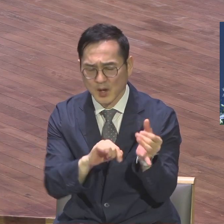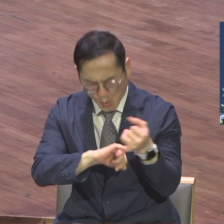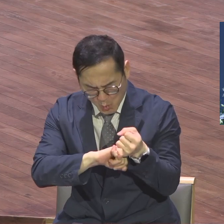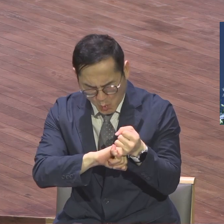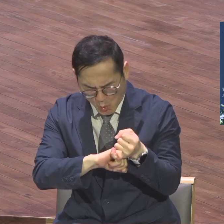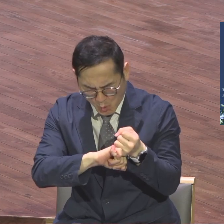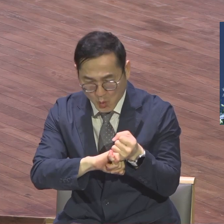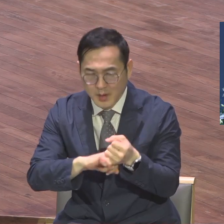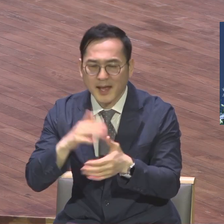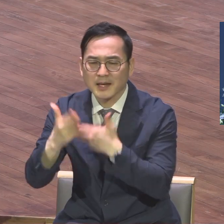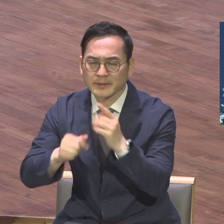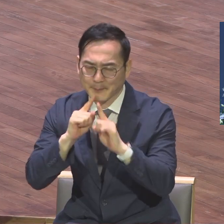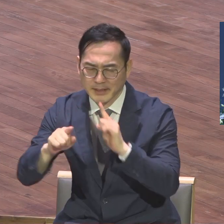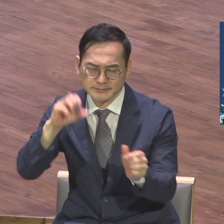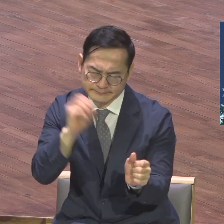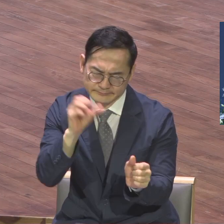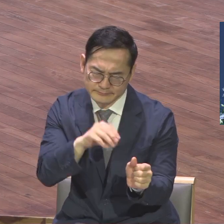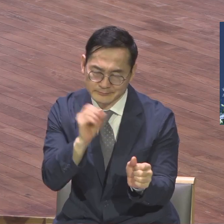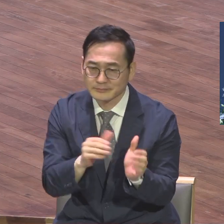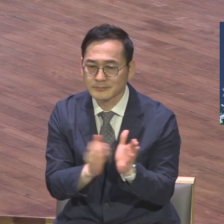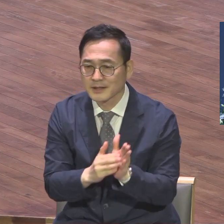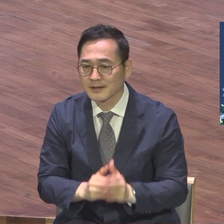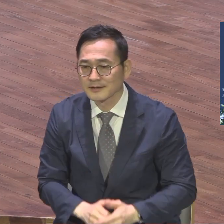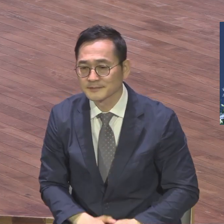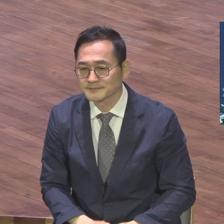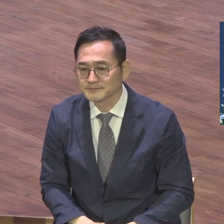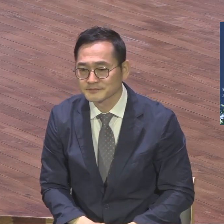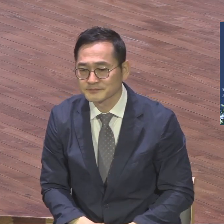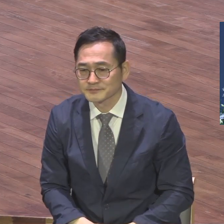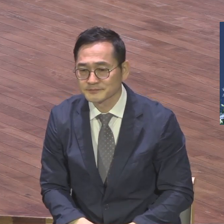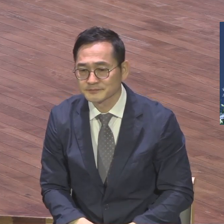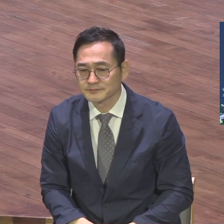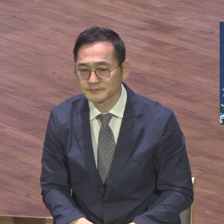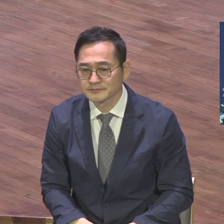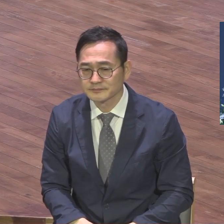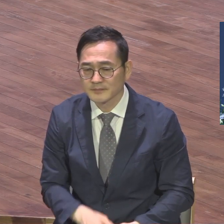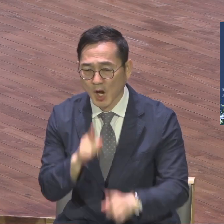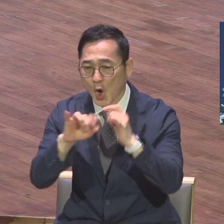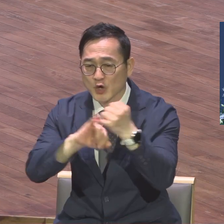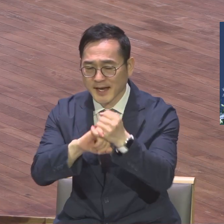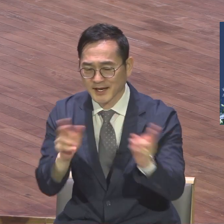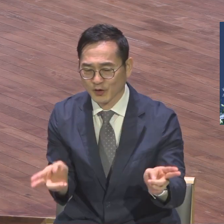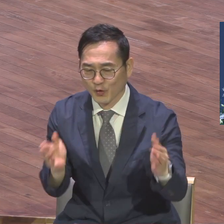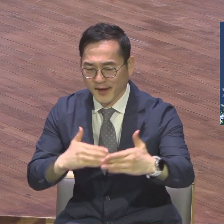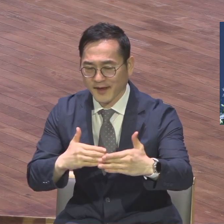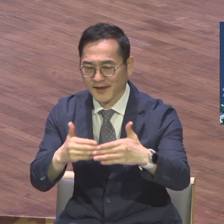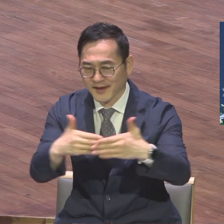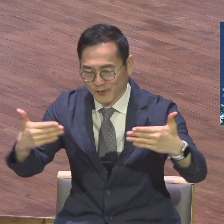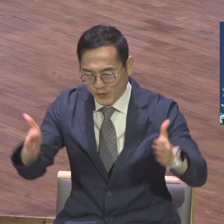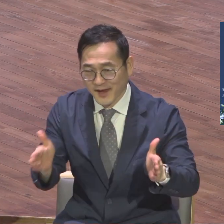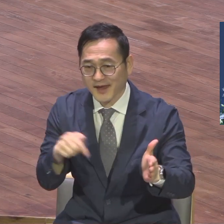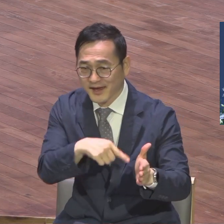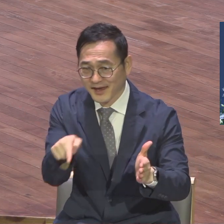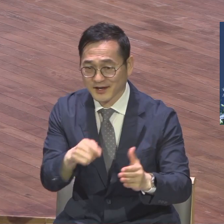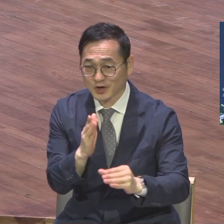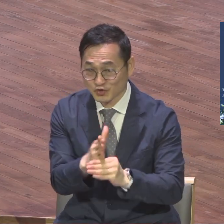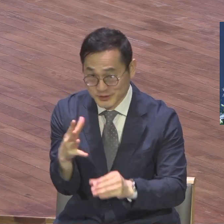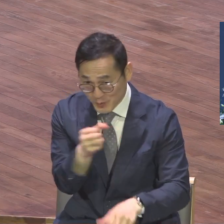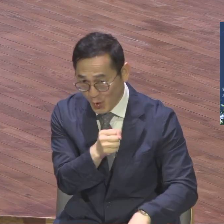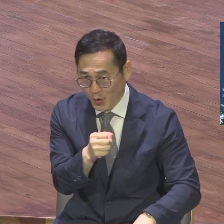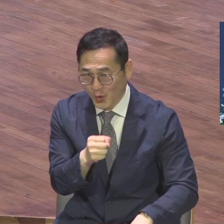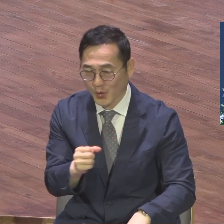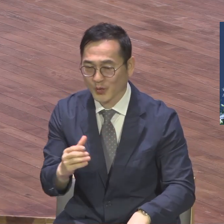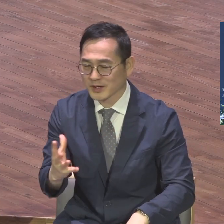한다라는 사실을 강조했습니다. 그래서 언약궤를 중심으로 성막이 세워졌고 성전이